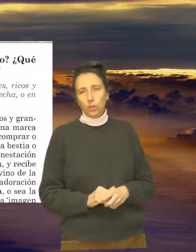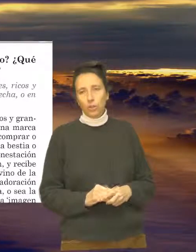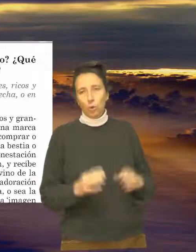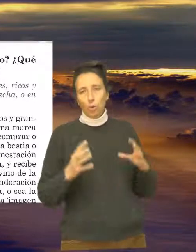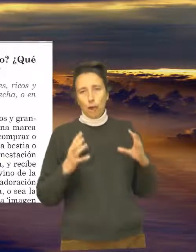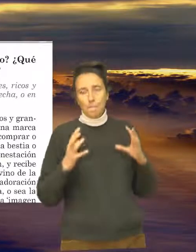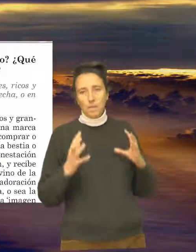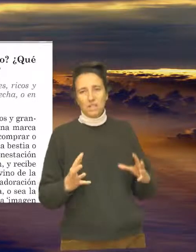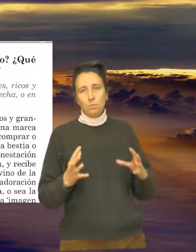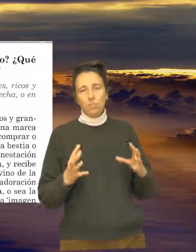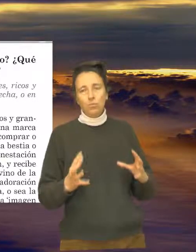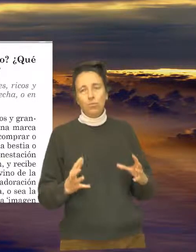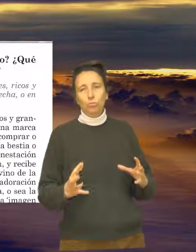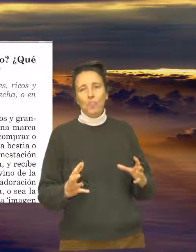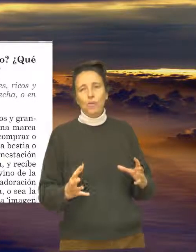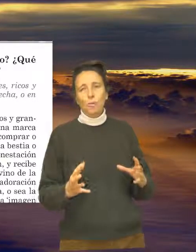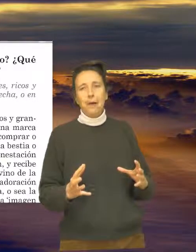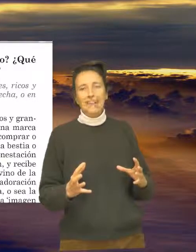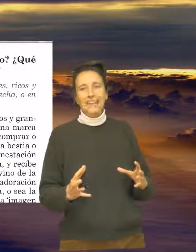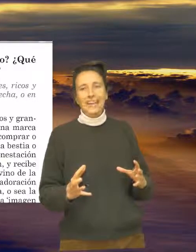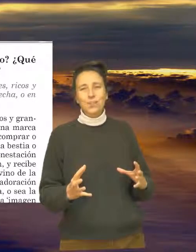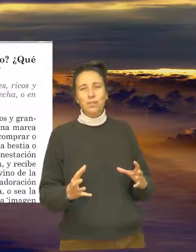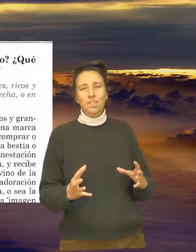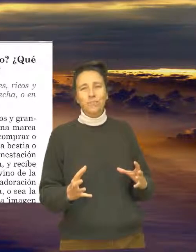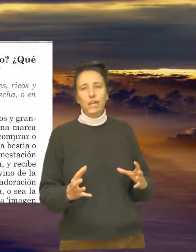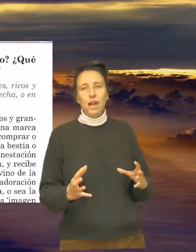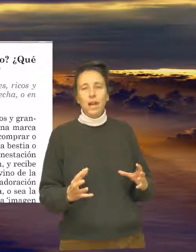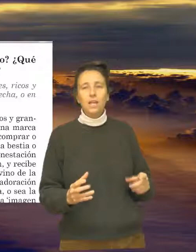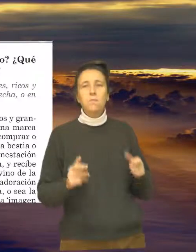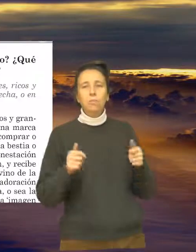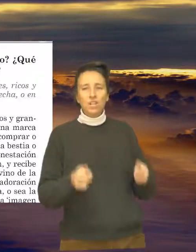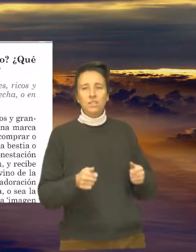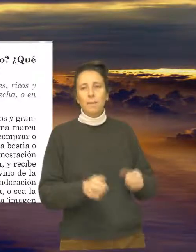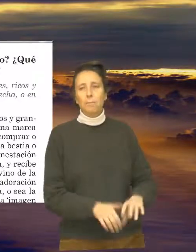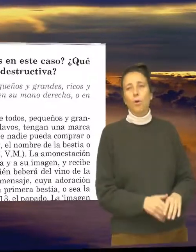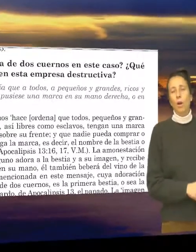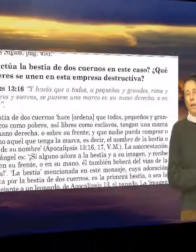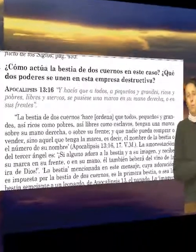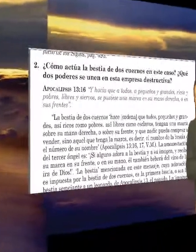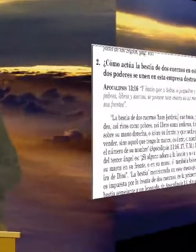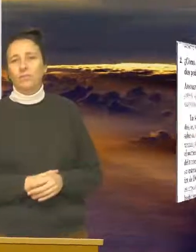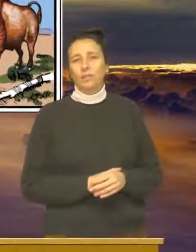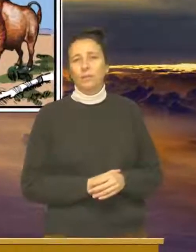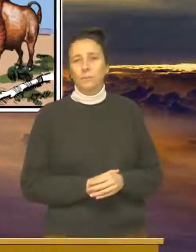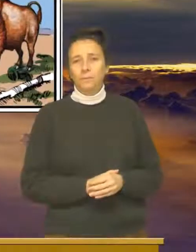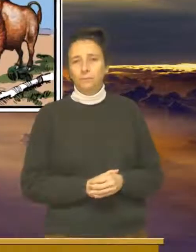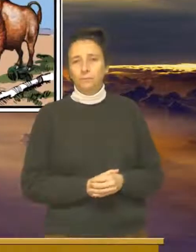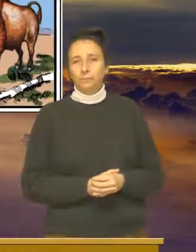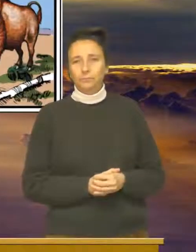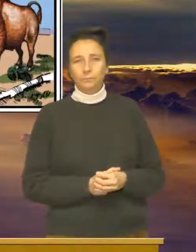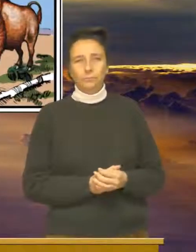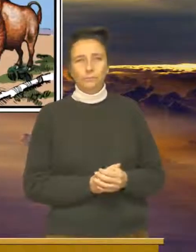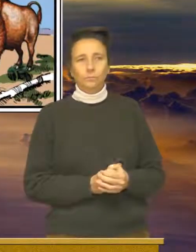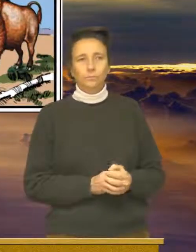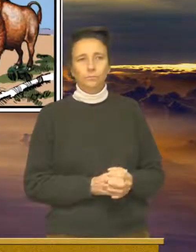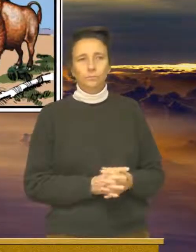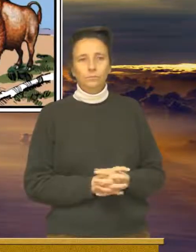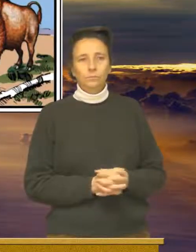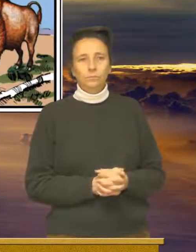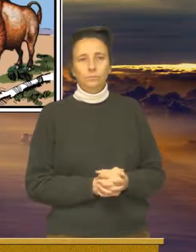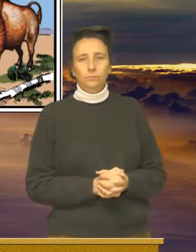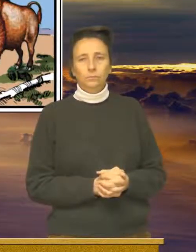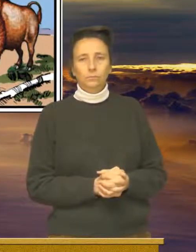principio religioso, una misma estructura dogmática específica impuesta por el poder civil. Muchas